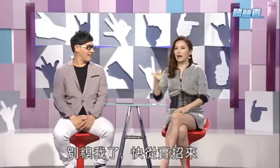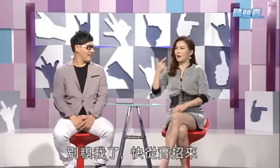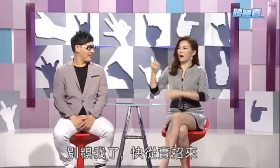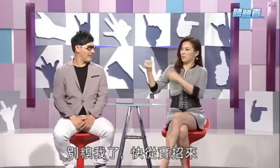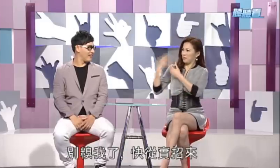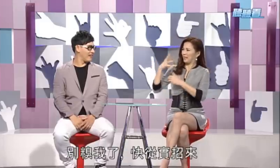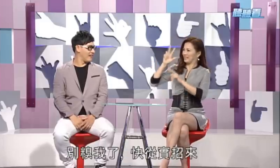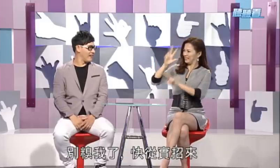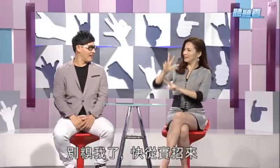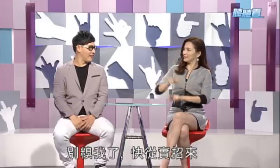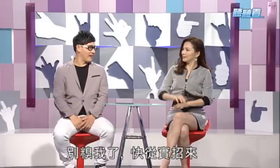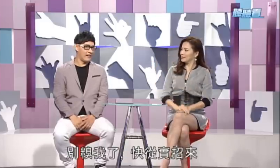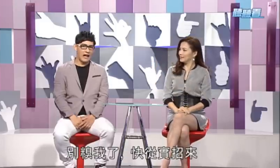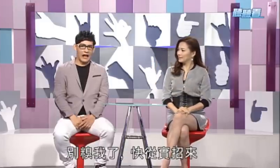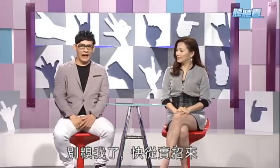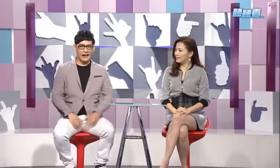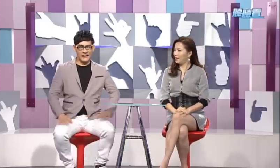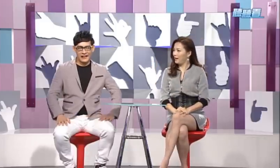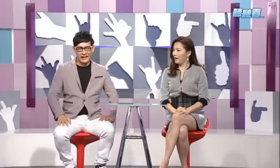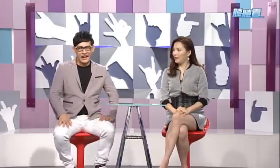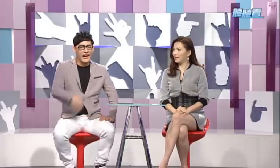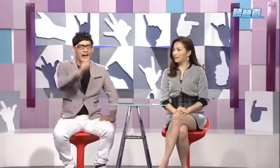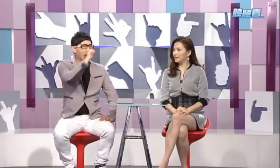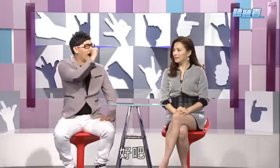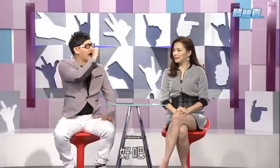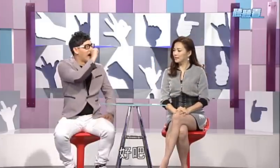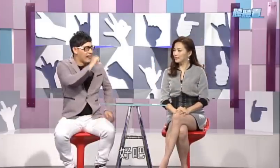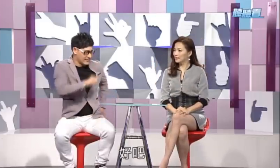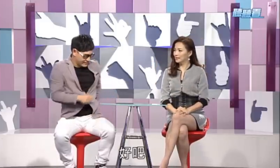了，快从实招来。 哎，好吧。